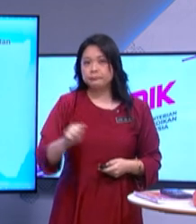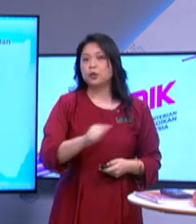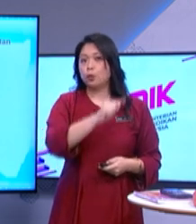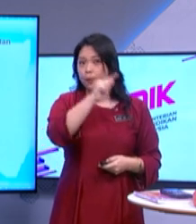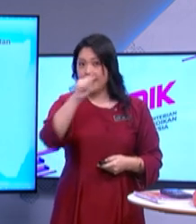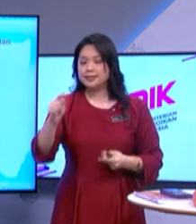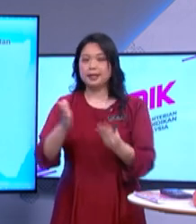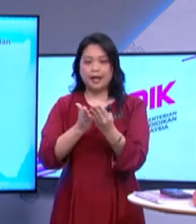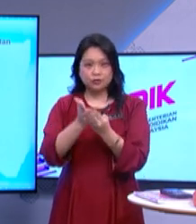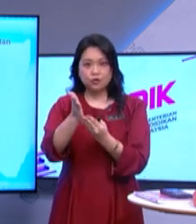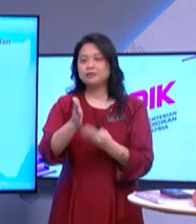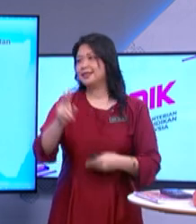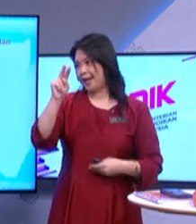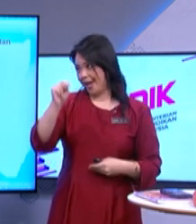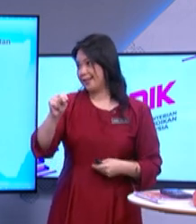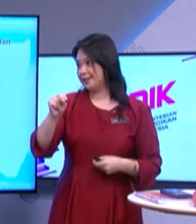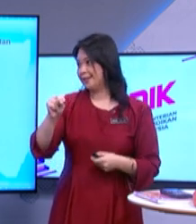Hai sobat cari langsung dengan